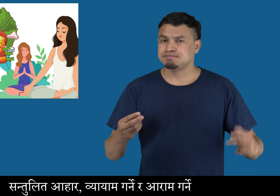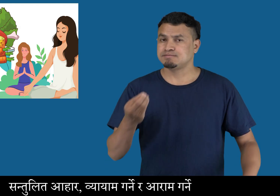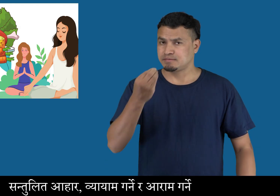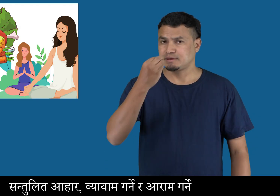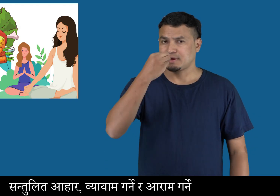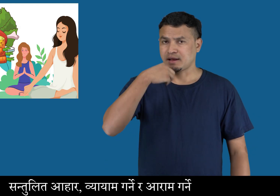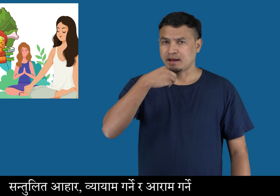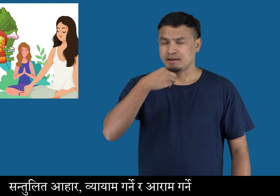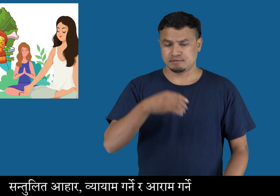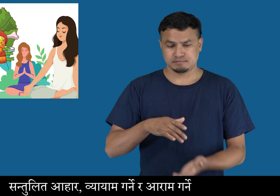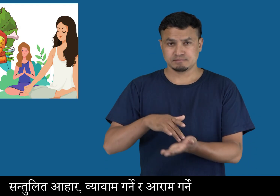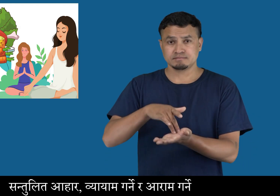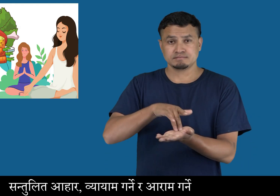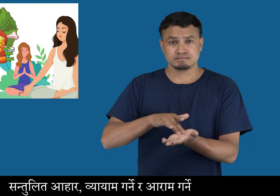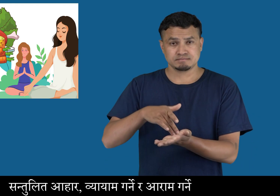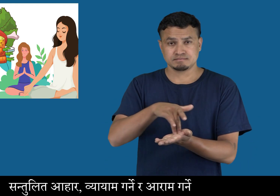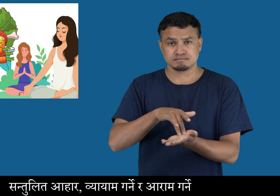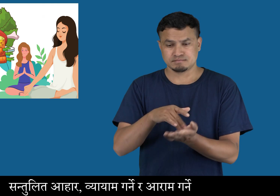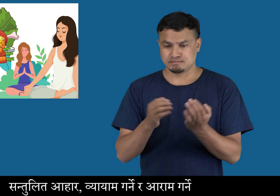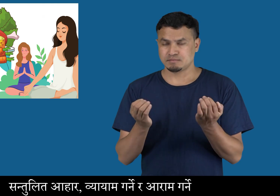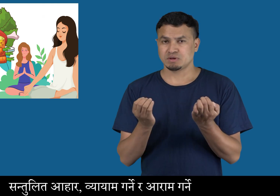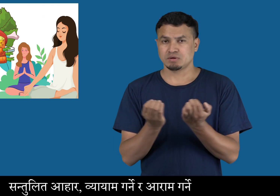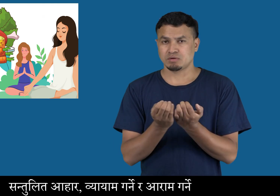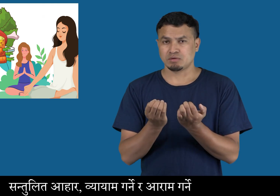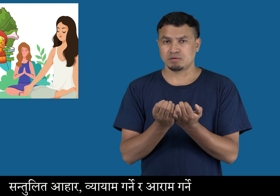सन्तुलित आहार, व्यायाम गर्ने र आराम गर्ने,